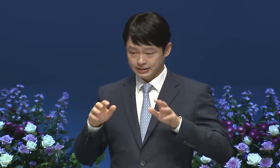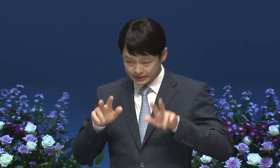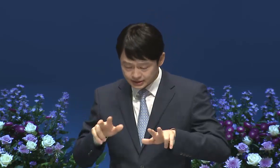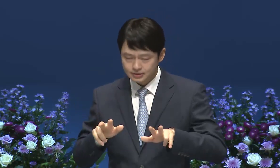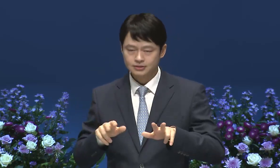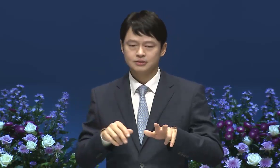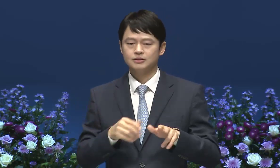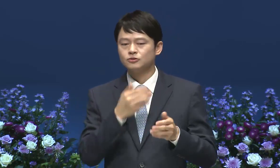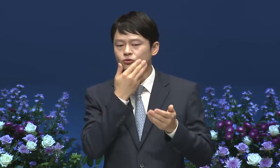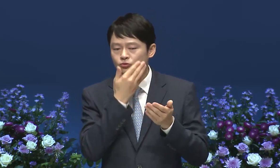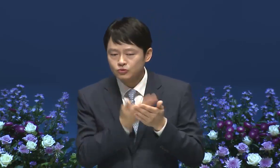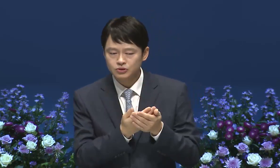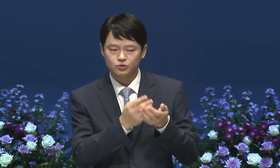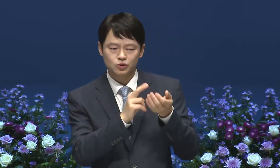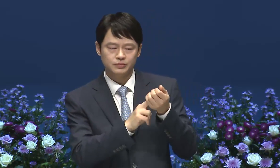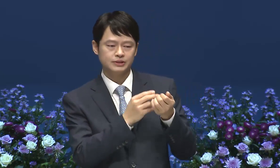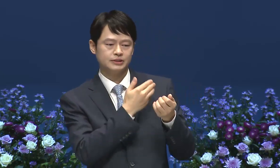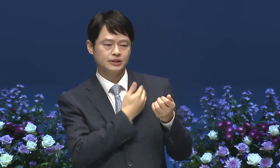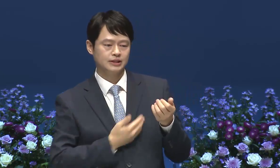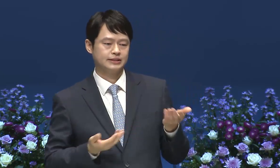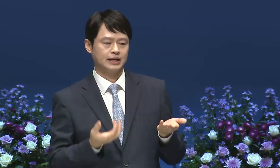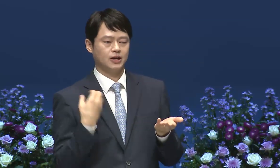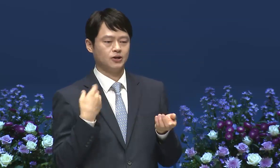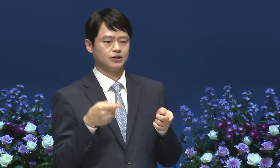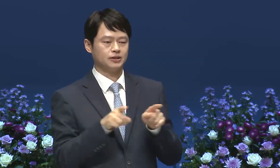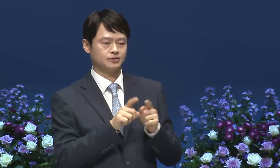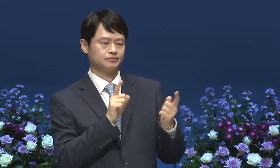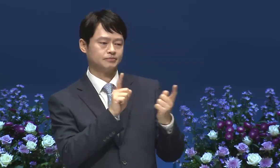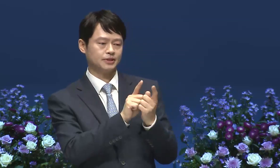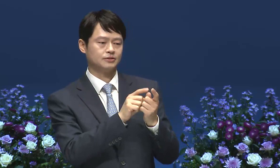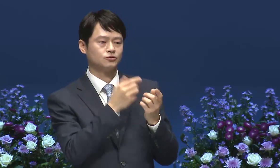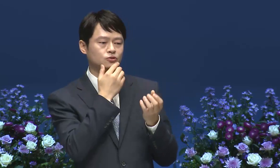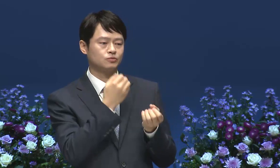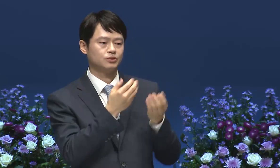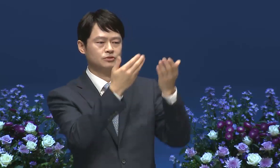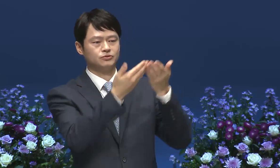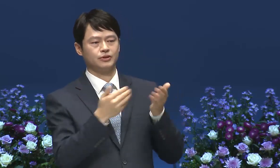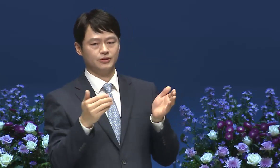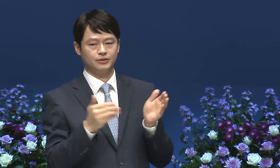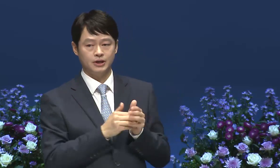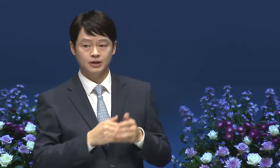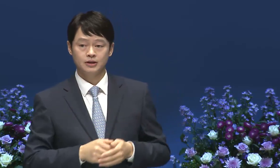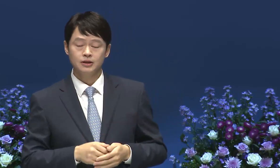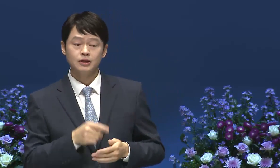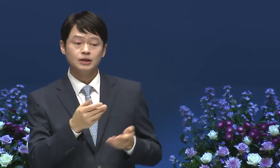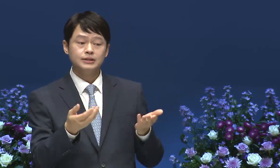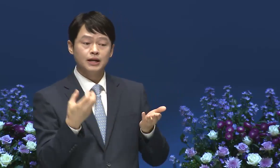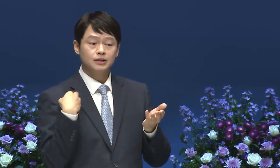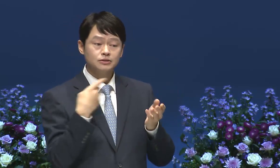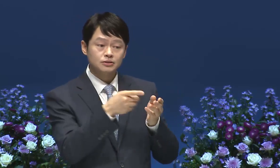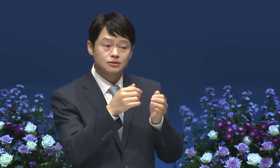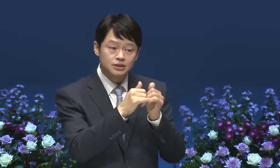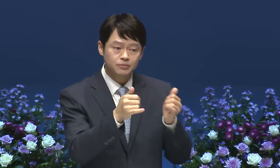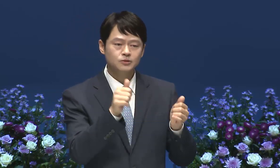복음을 이제는 그 현장에 증거하고 숨겨진 제자를 발견해야 할 때입니다.